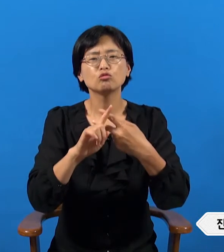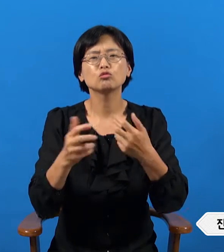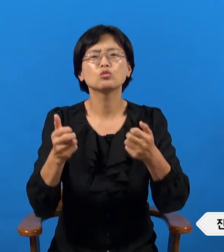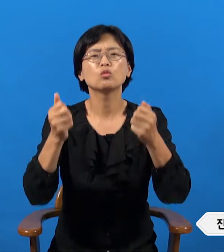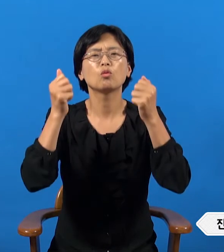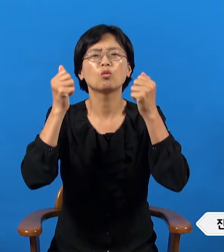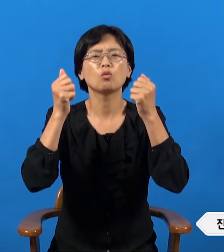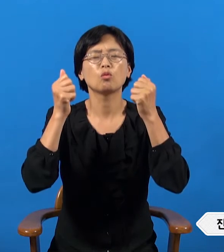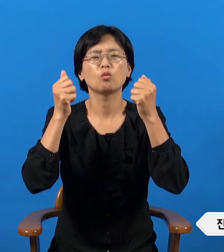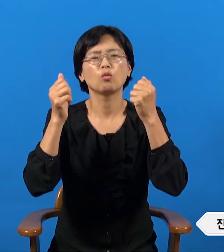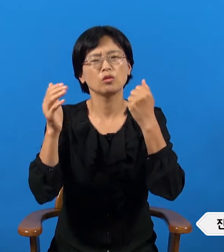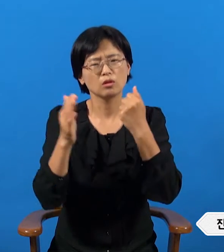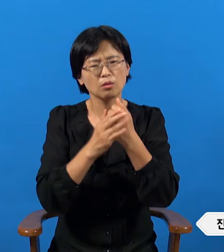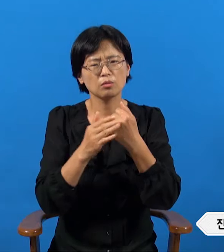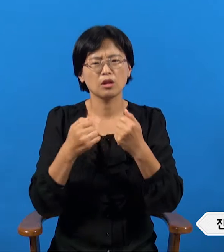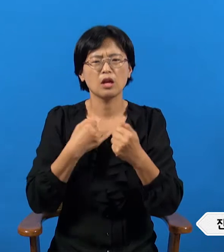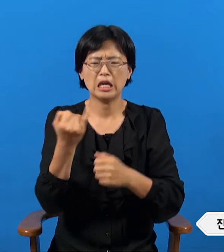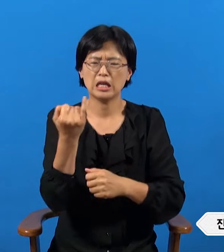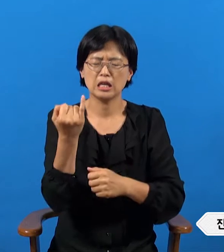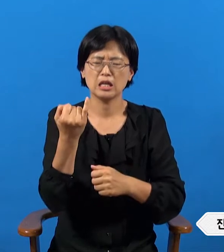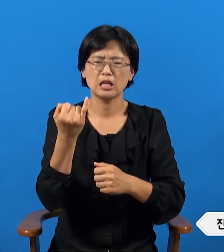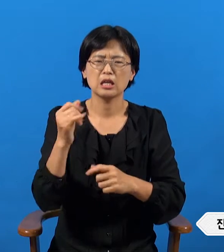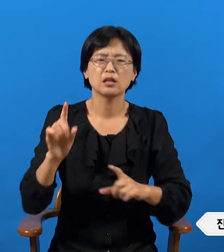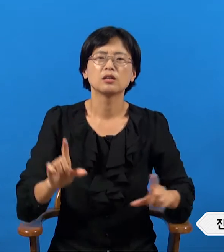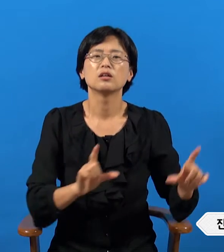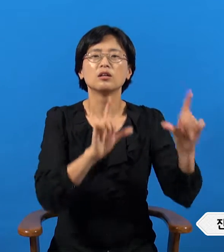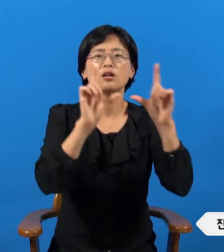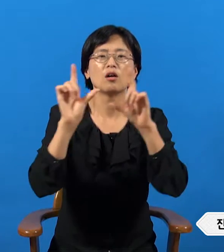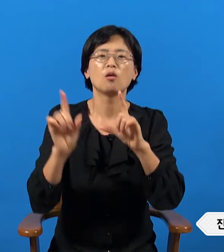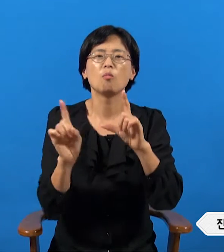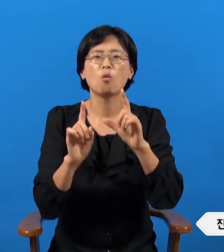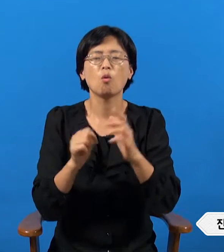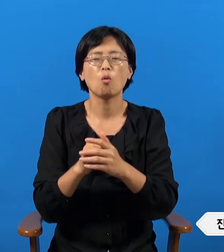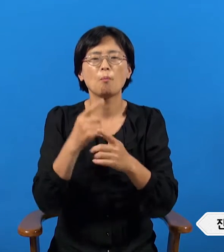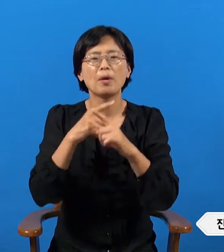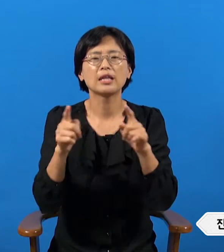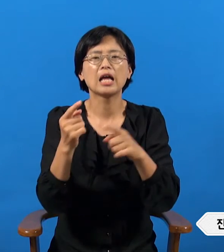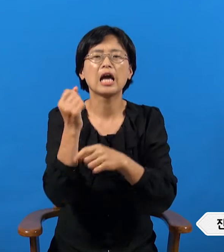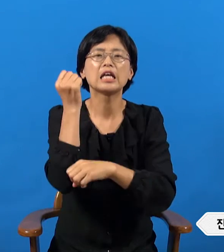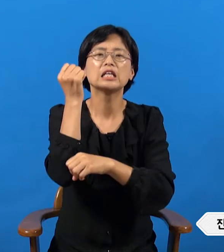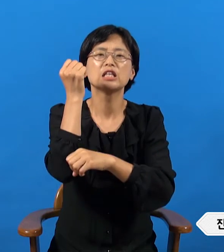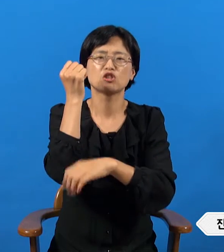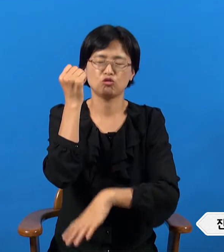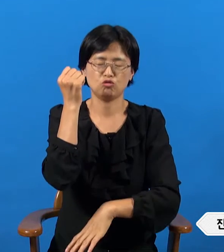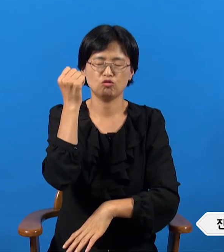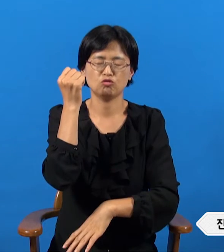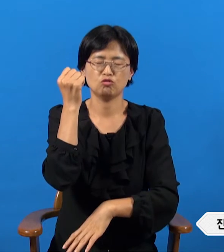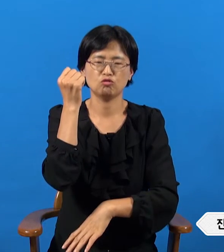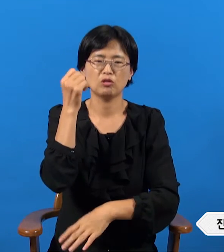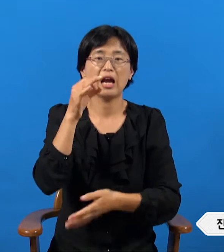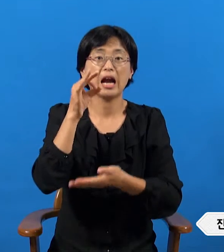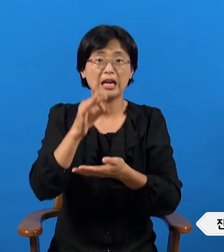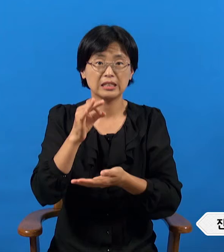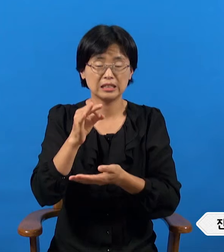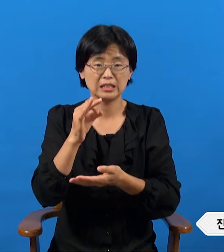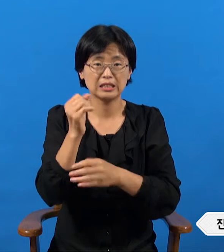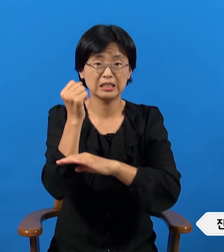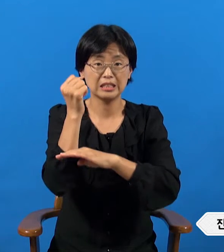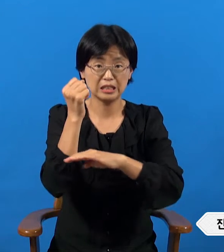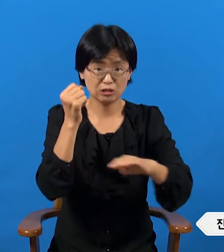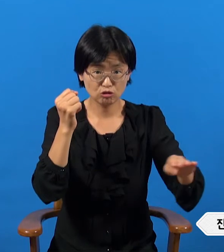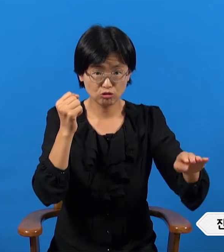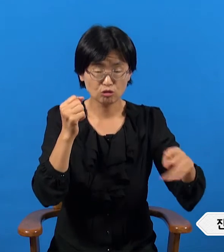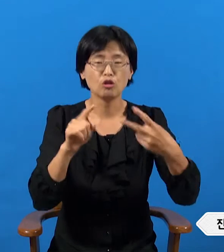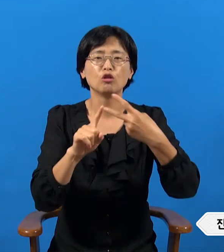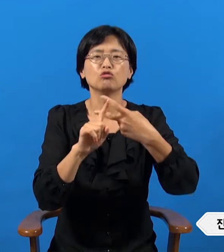그래서 이 중졸이란 사실 때문에 이 자매의 삶 가운데 모든 판단의 기준, 존재의 기준,